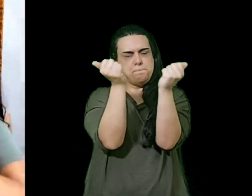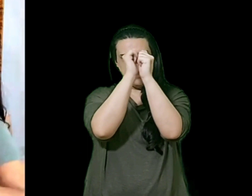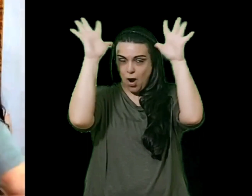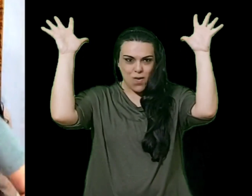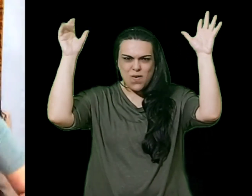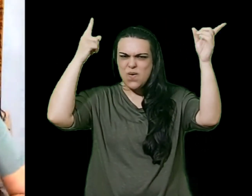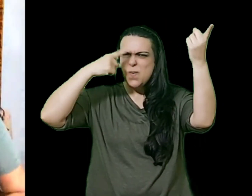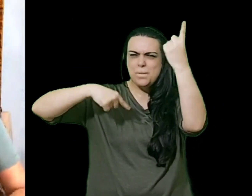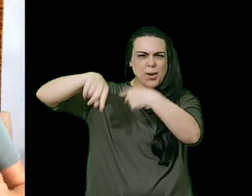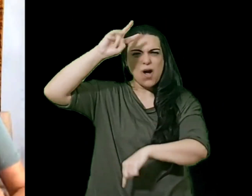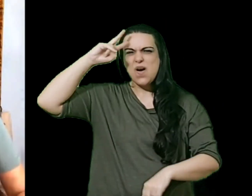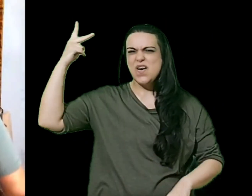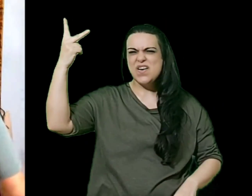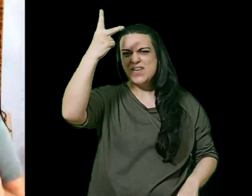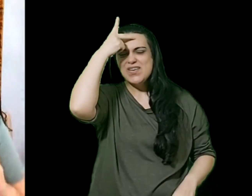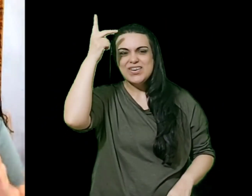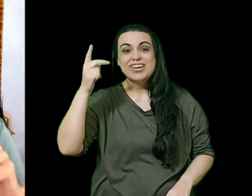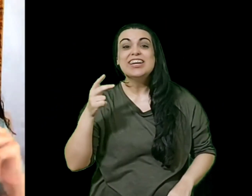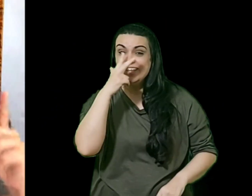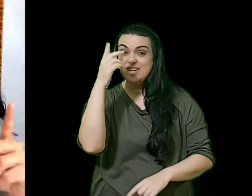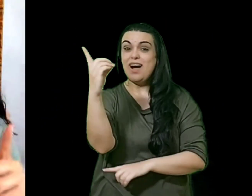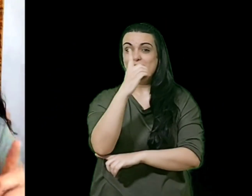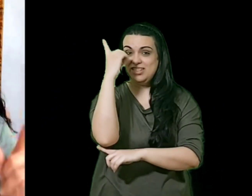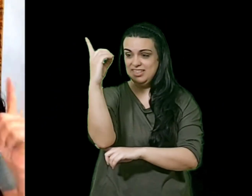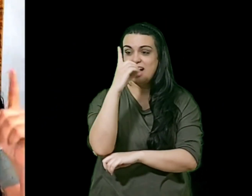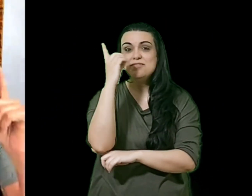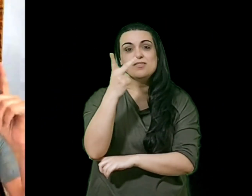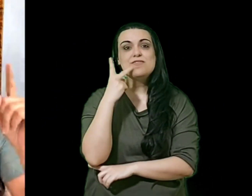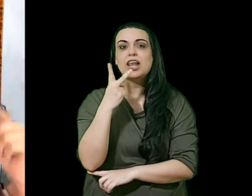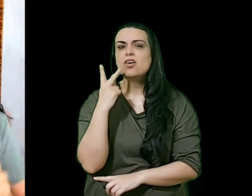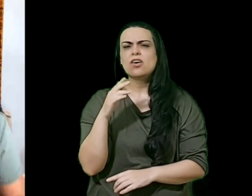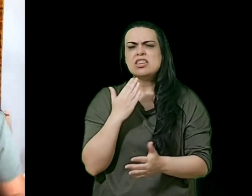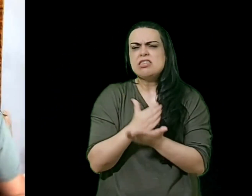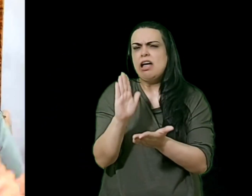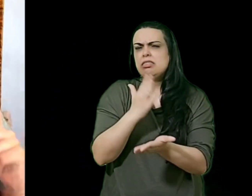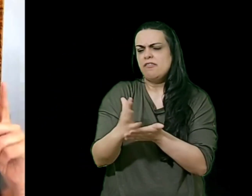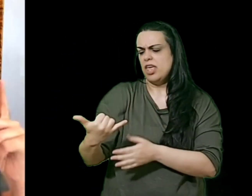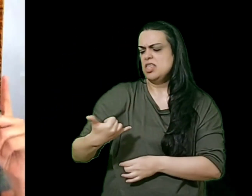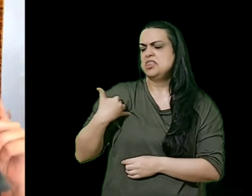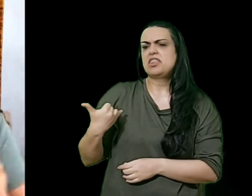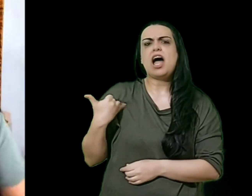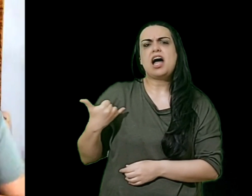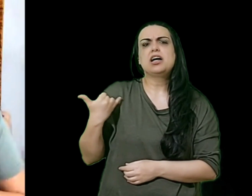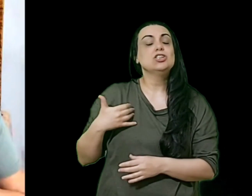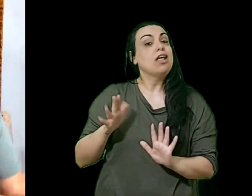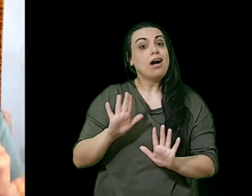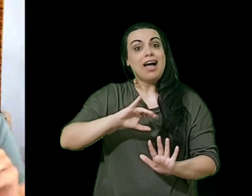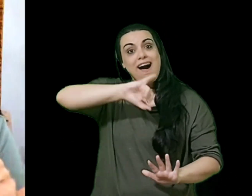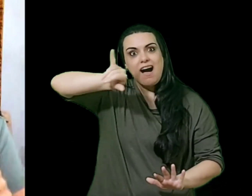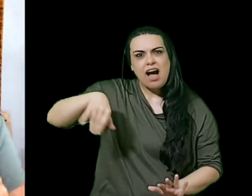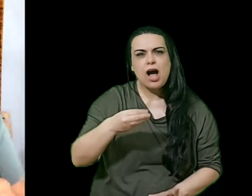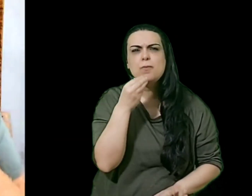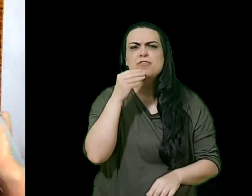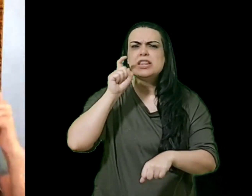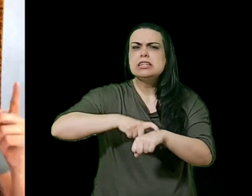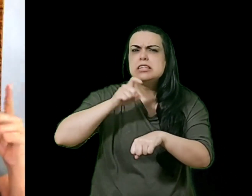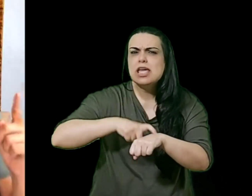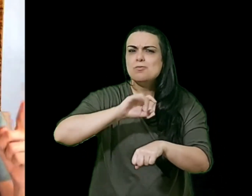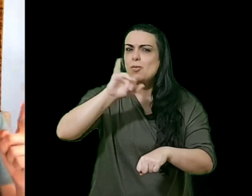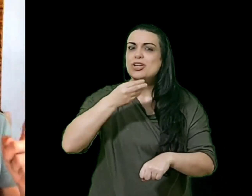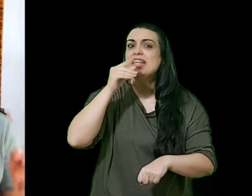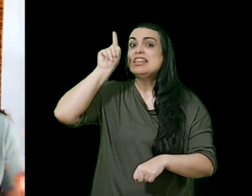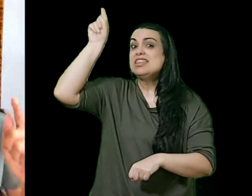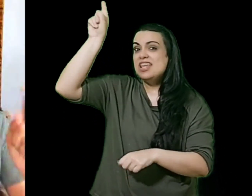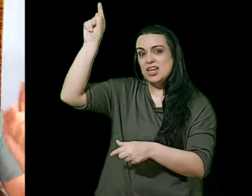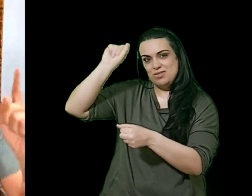vai falar o que Davi falou quando ele disse, isso não tinha a ver com idade, tinha a ver com entrega, com aproveitar o tempo da oportunidade, quando ele disse assim, tu me